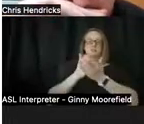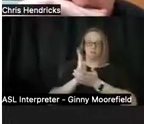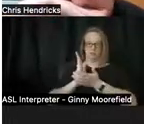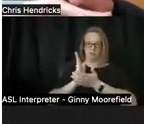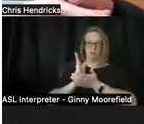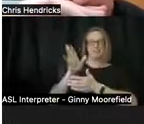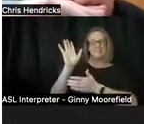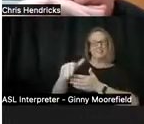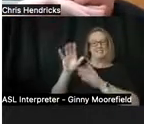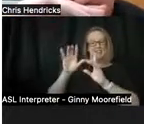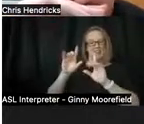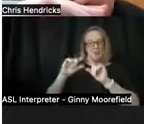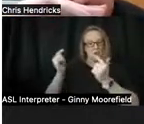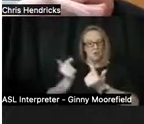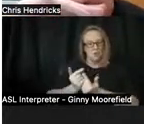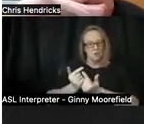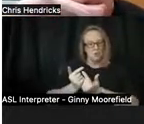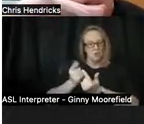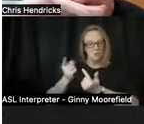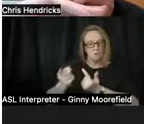derechos de discapacitados